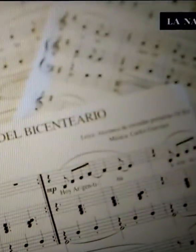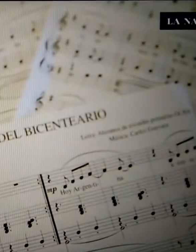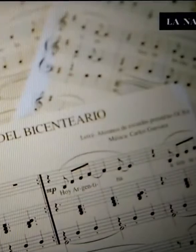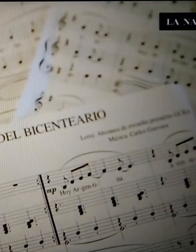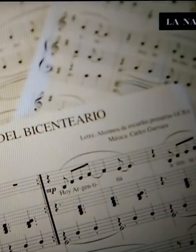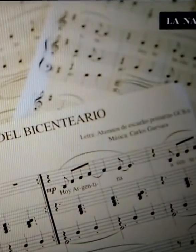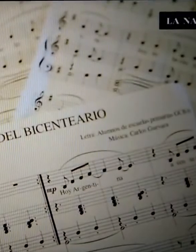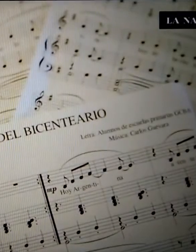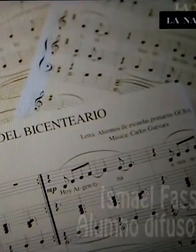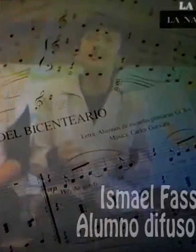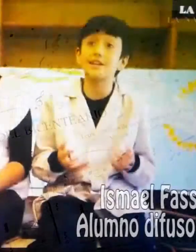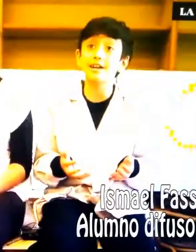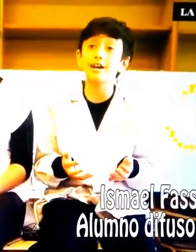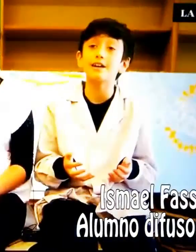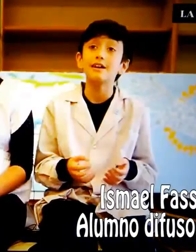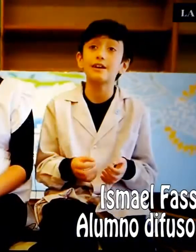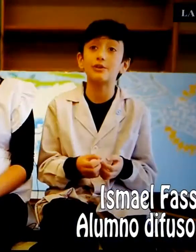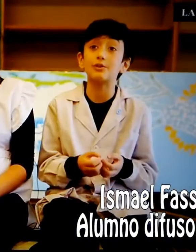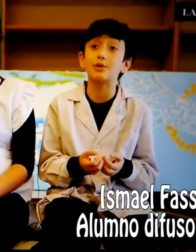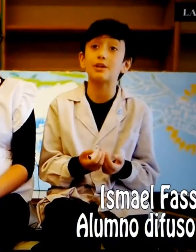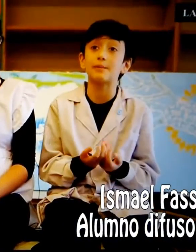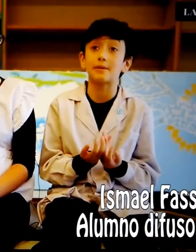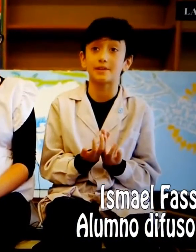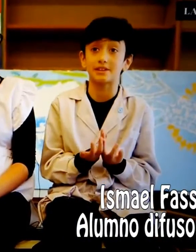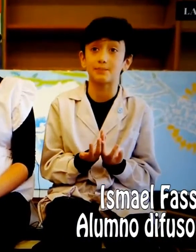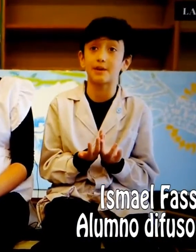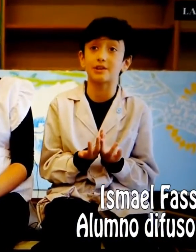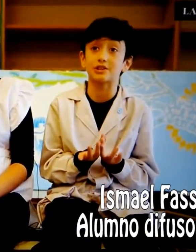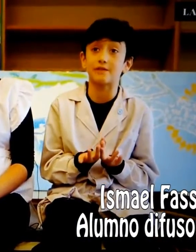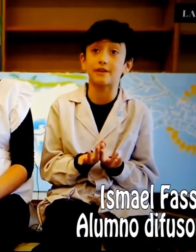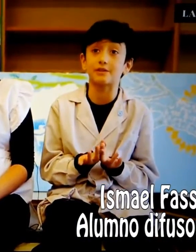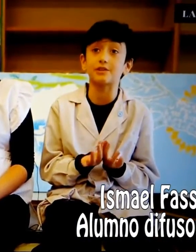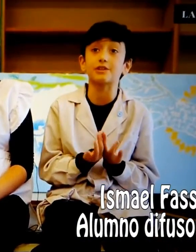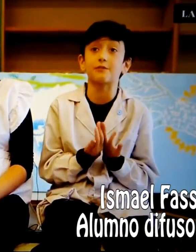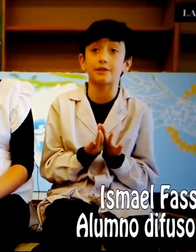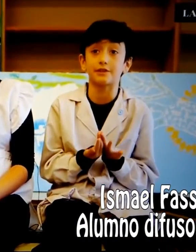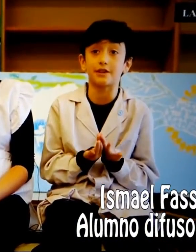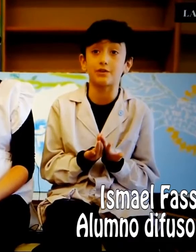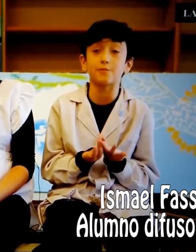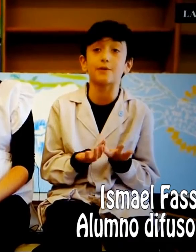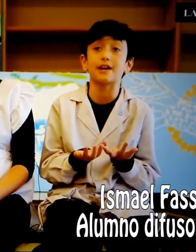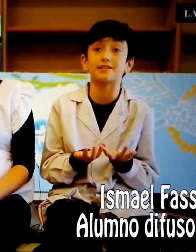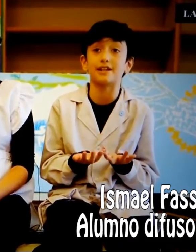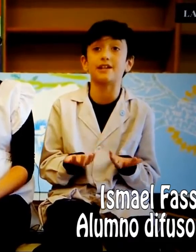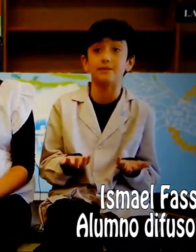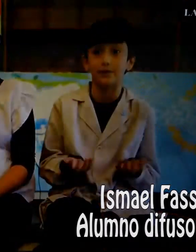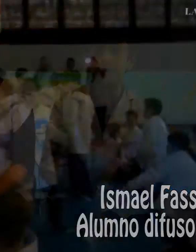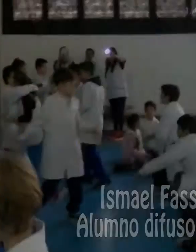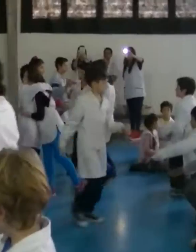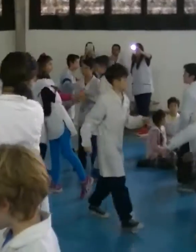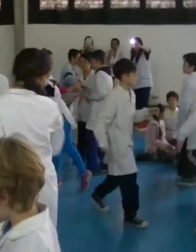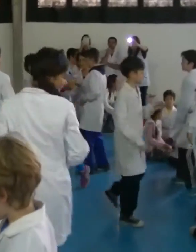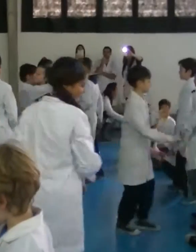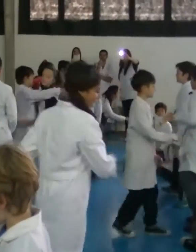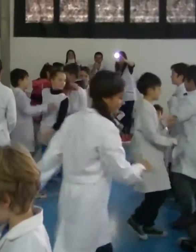este bicentenario. Me gustaría que nos convoquen para participar de los eventos del festejo para cantar el himno. En un marco de